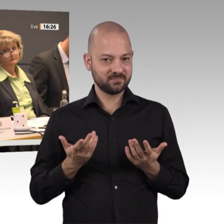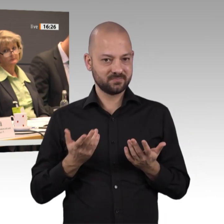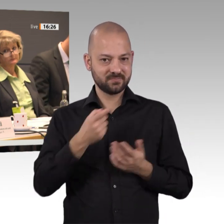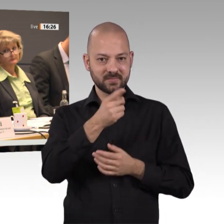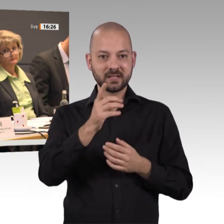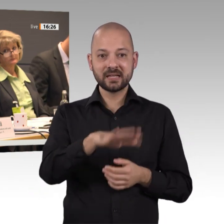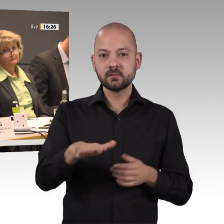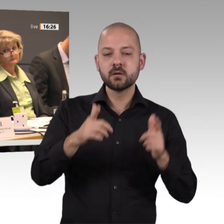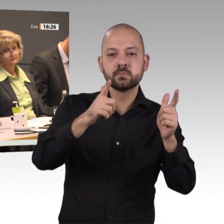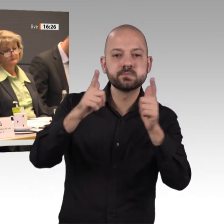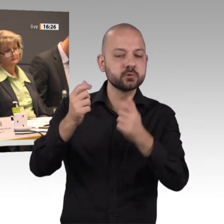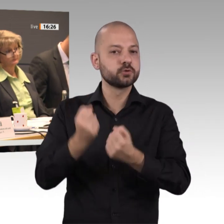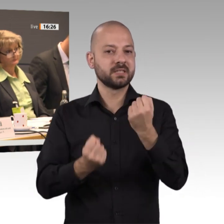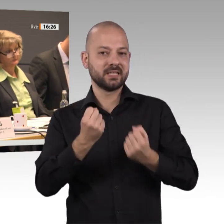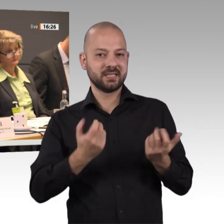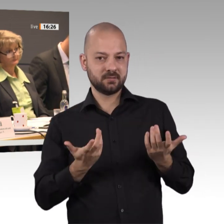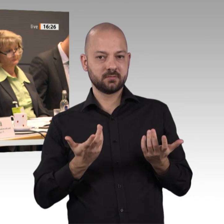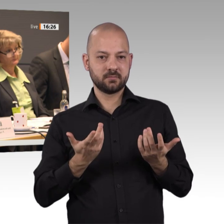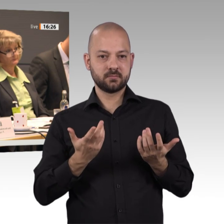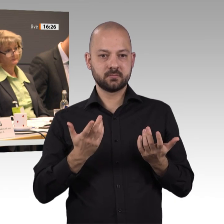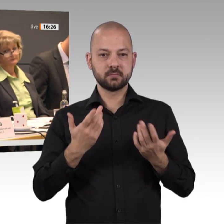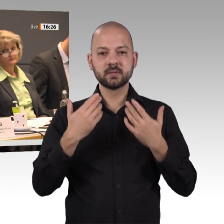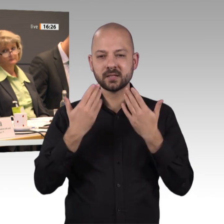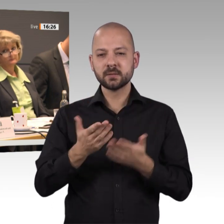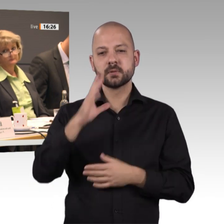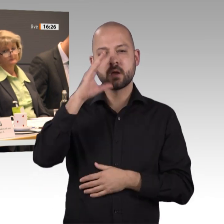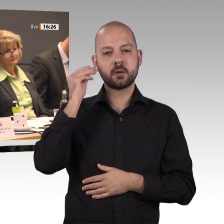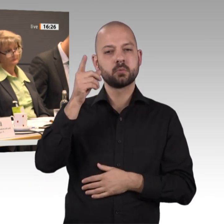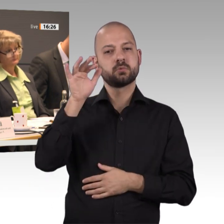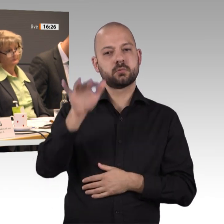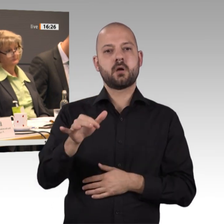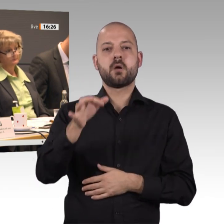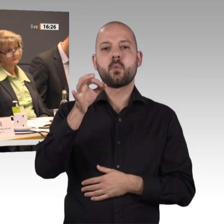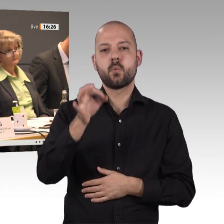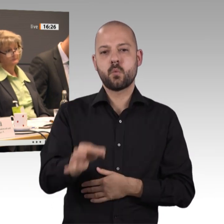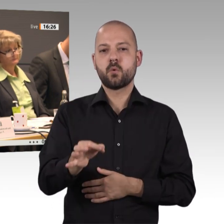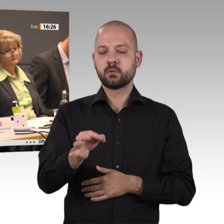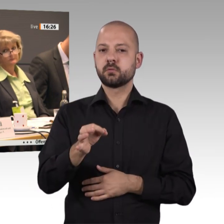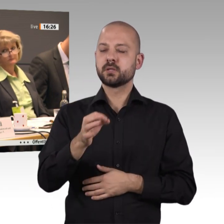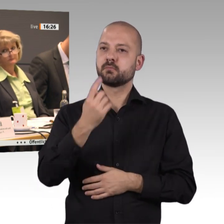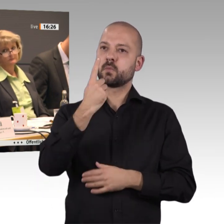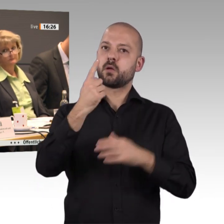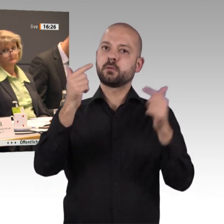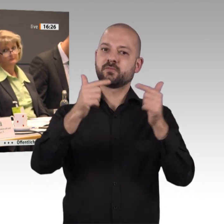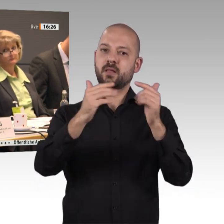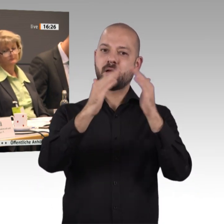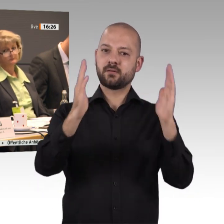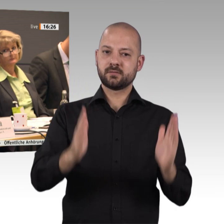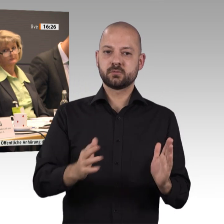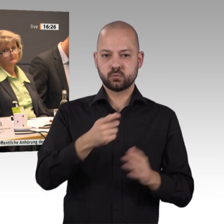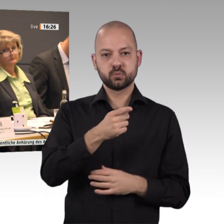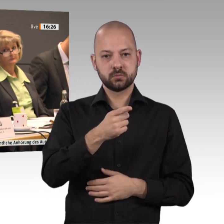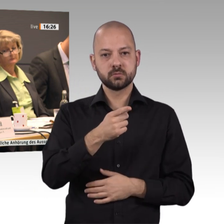Und das sind so Möglichkeiten, wo die mal eine Woche lang durchschlafen können, um die Pflege für die restliche Zeit gewährleisten zu